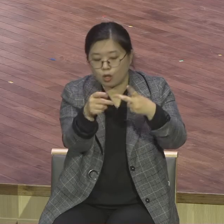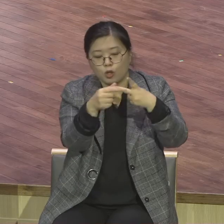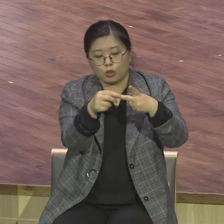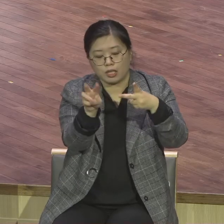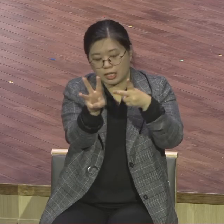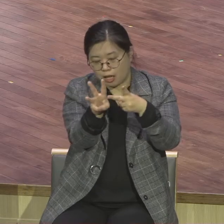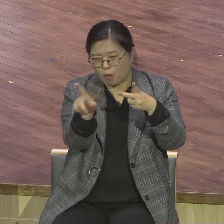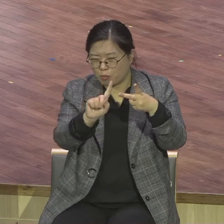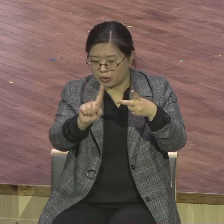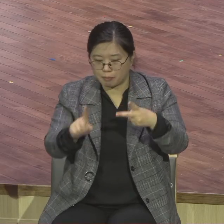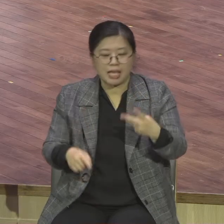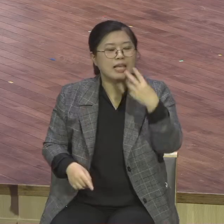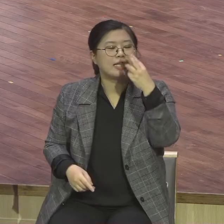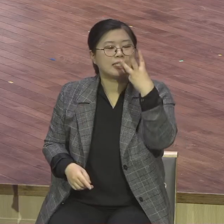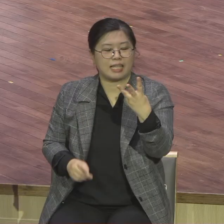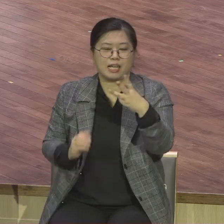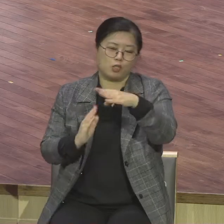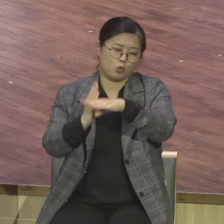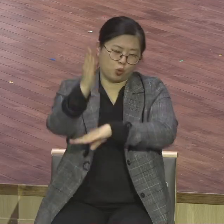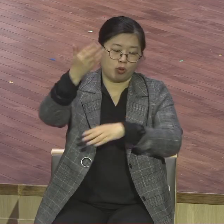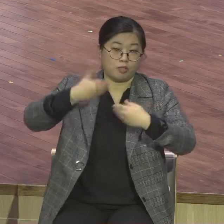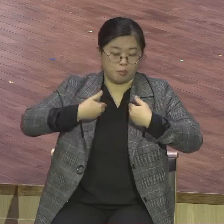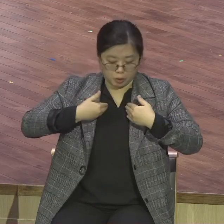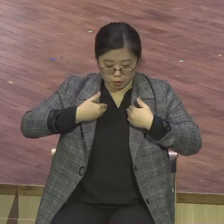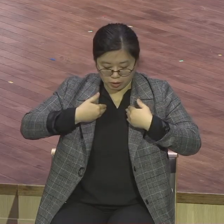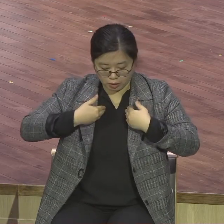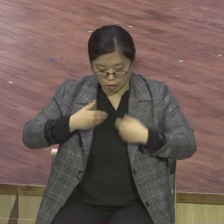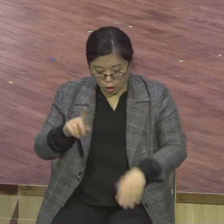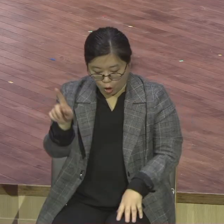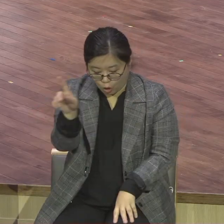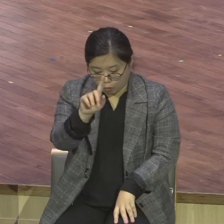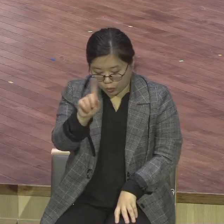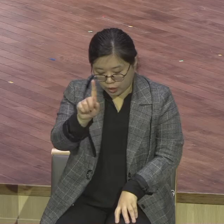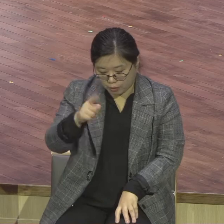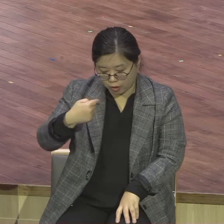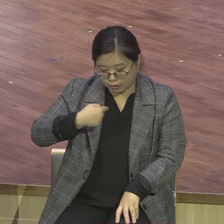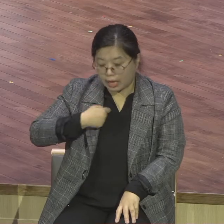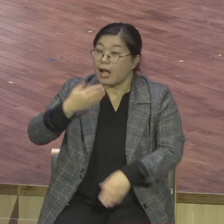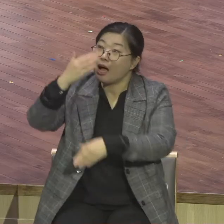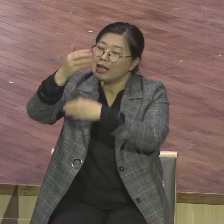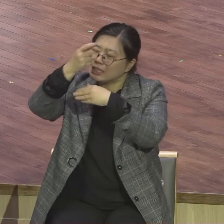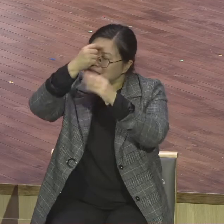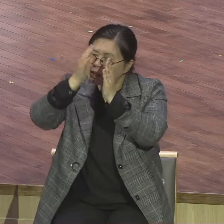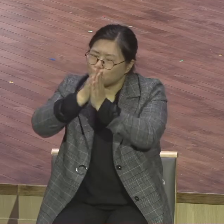237 5천 정도 떠드는 겁니다. 세계복음화 떠드는 겁니다.